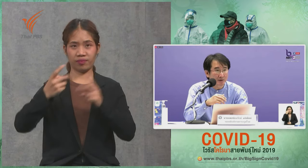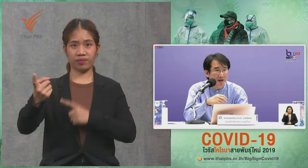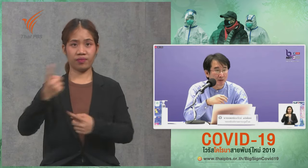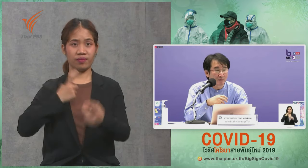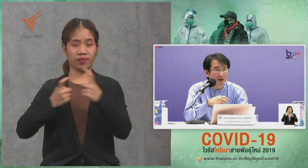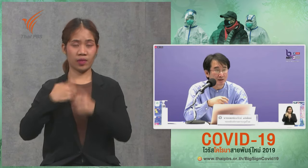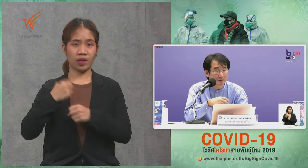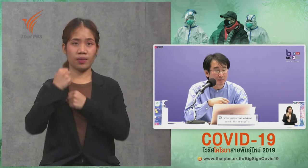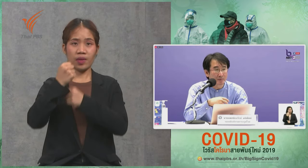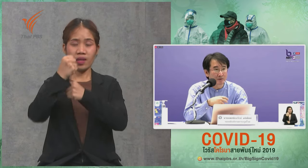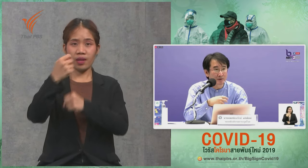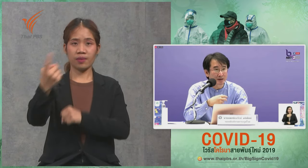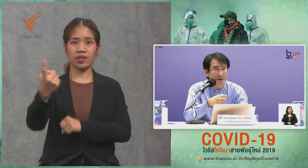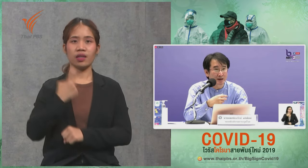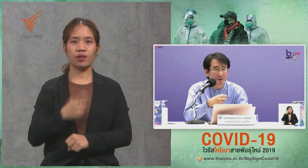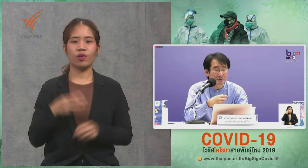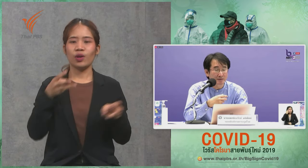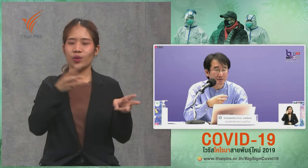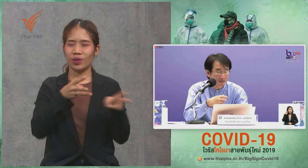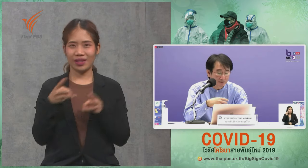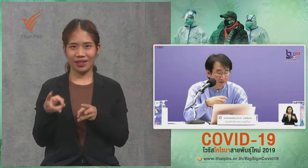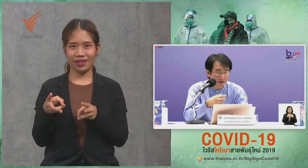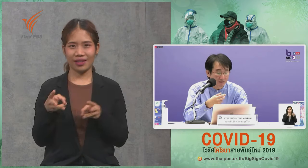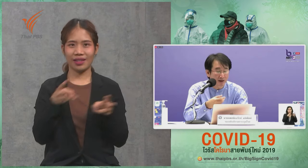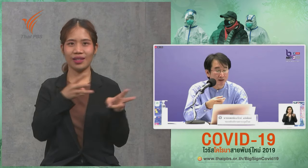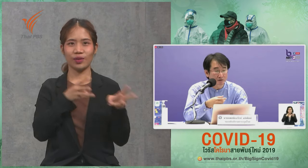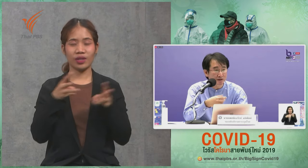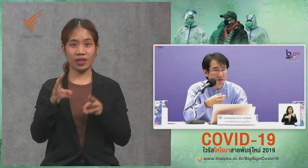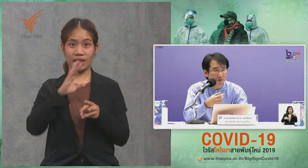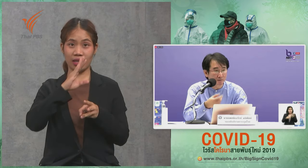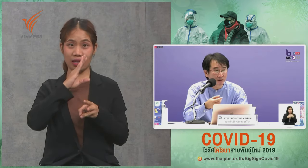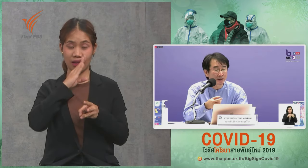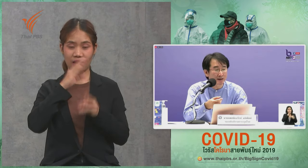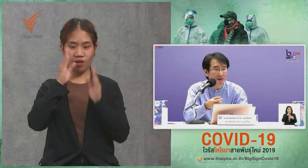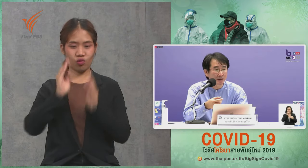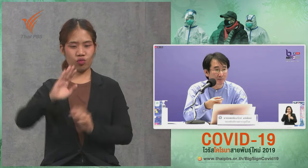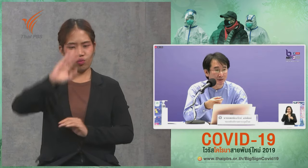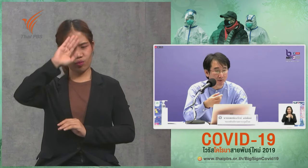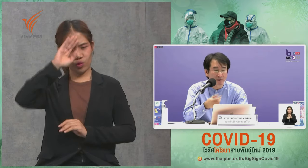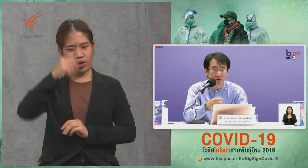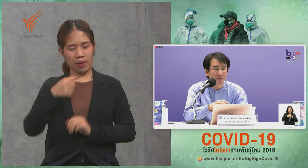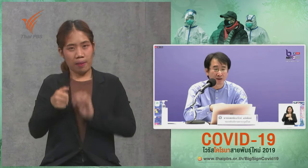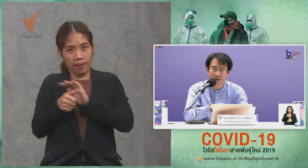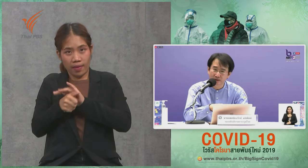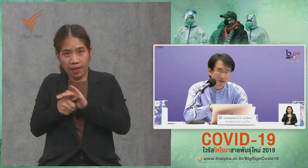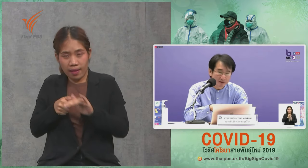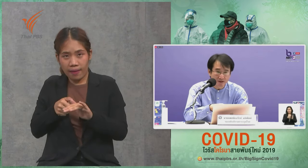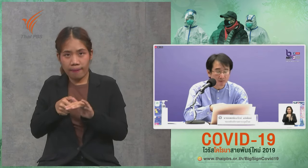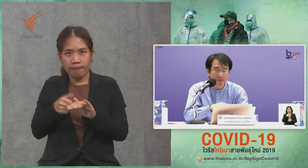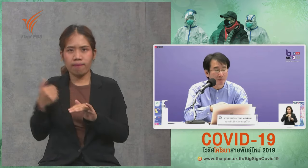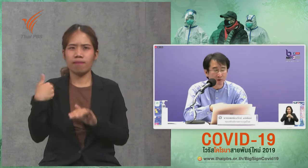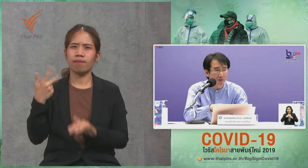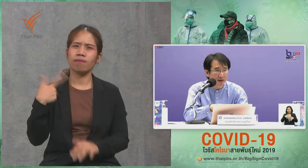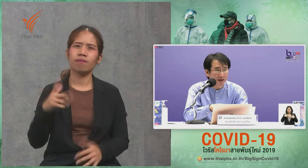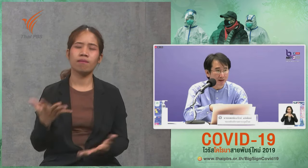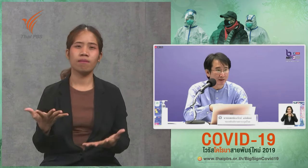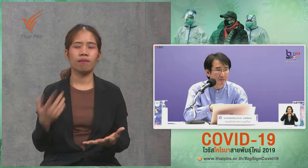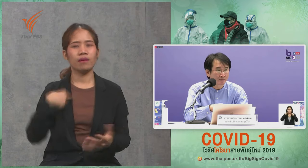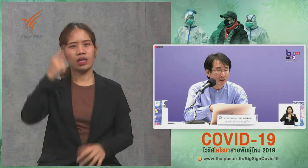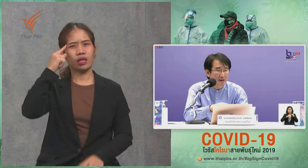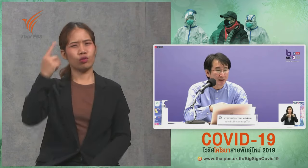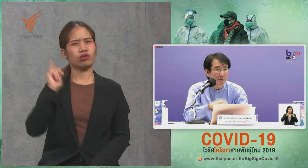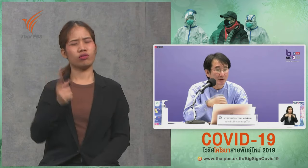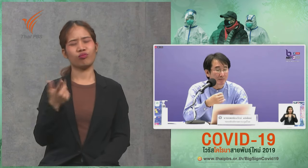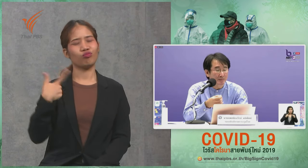ยายามจะถามว่ามันมีวิธีการถ้าคนไข้จงใจจะหลบเลี่ยงเนี่ยนะครับมันจะมีประโยชน์ไหมจริงๆไม่มีประโยชน์อะไร